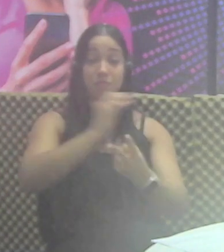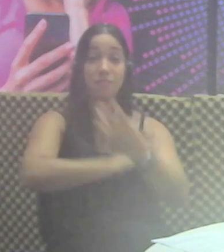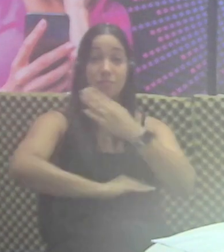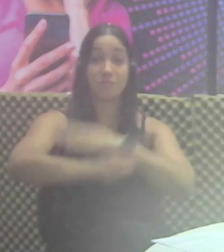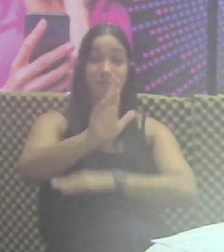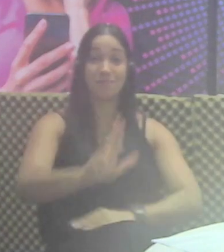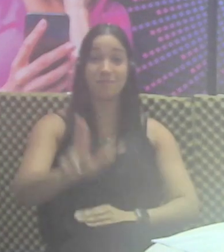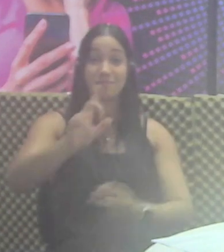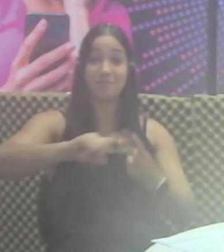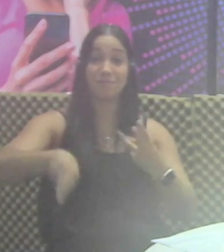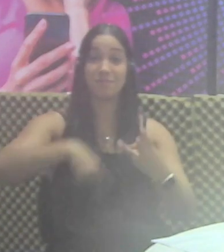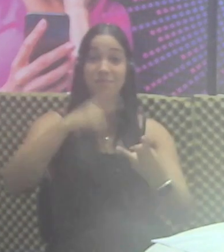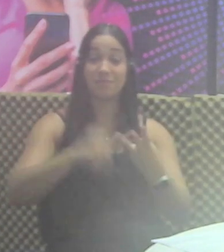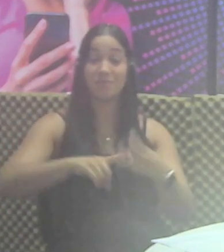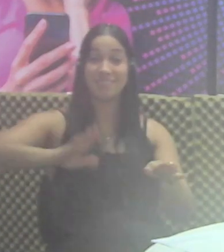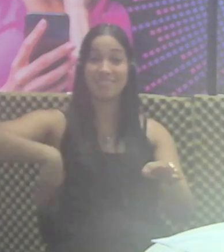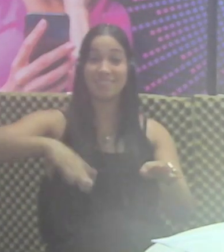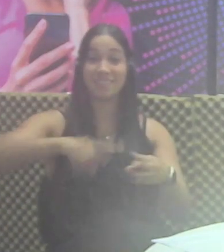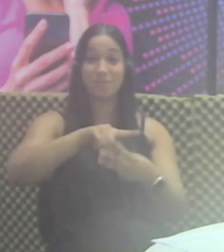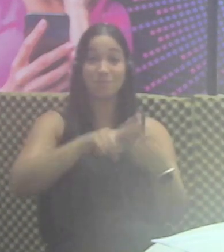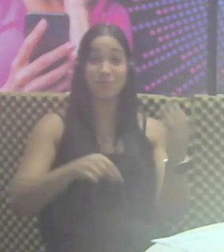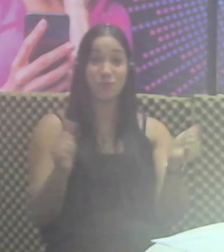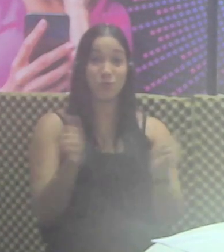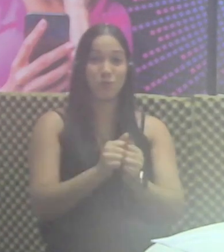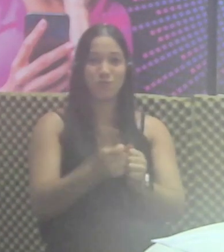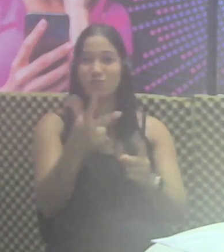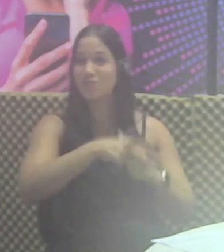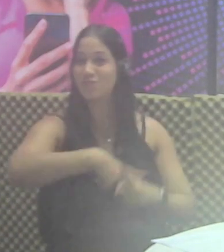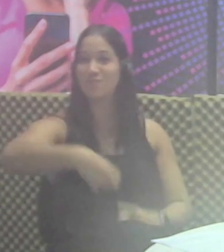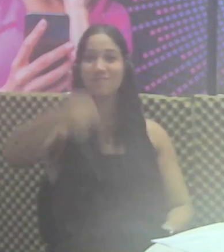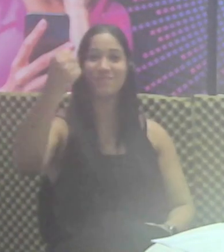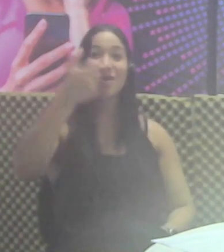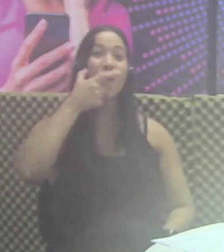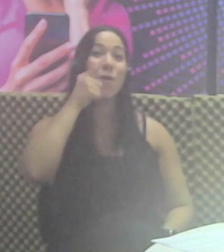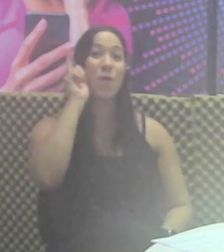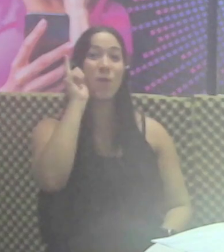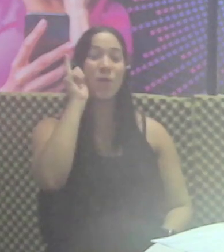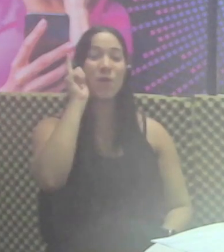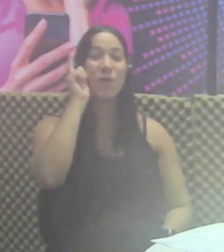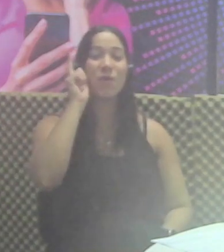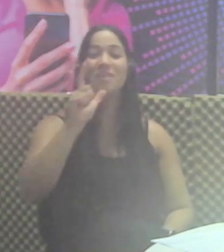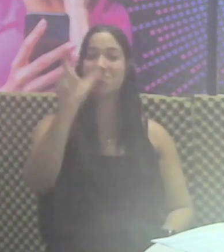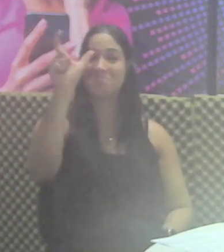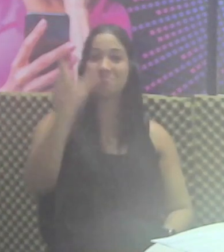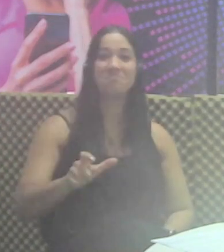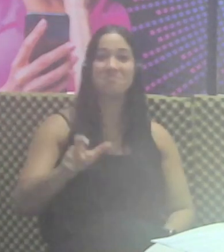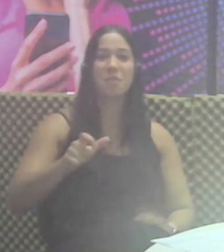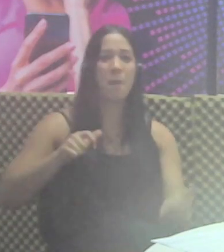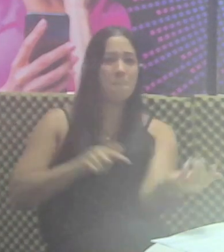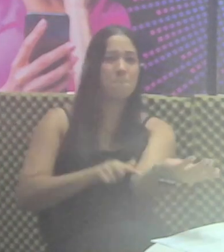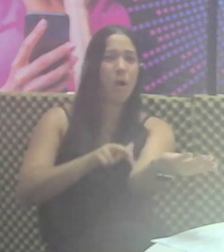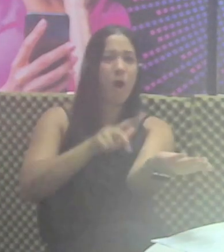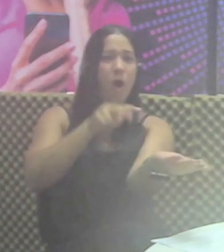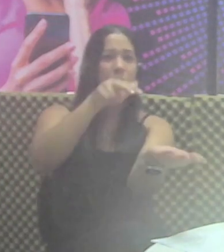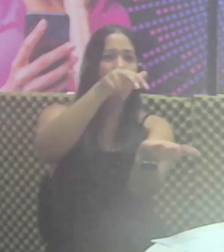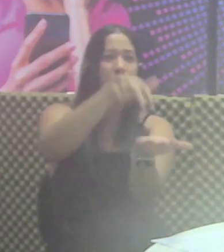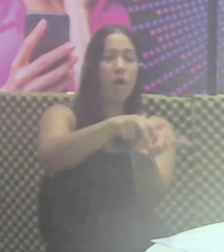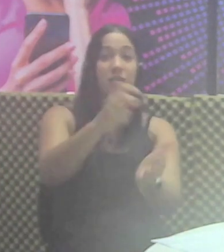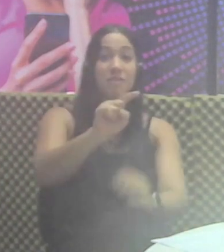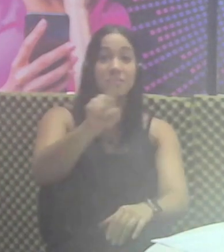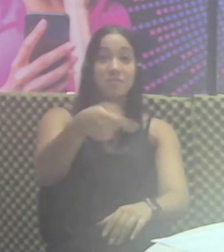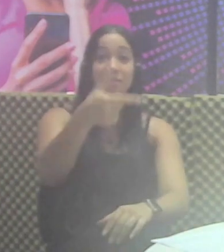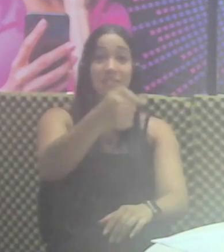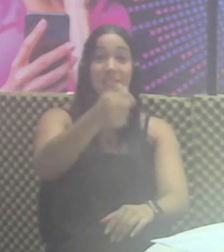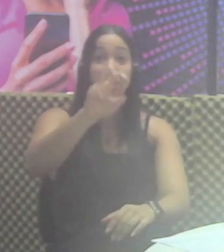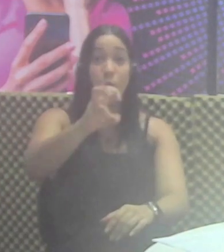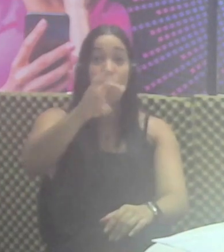Paraplégicos de Uberlândia e Praia Clube. A conquista ocorreu ontem, após o paratleta saltar 5,75